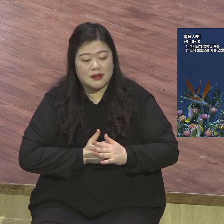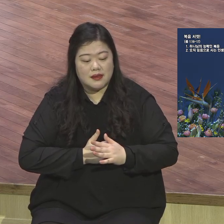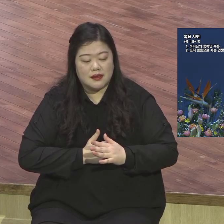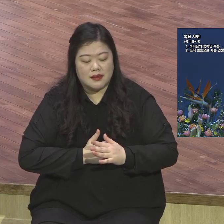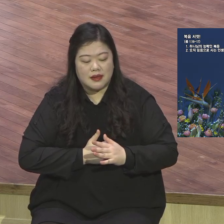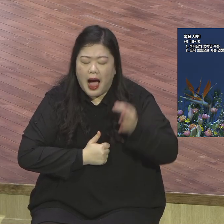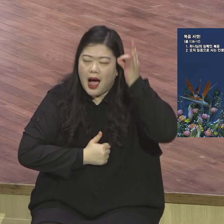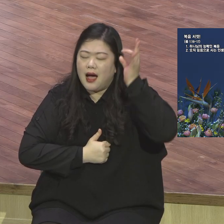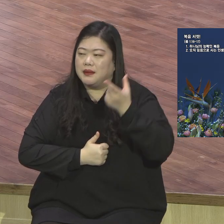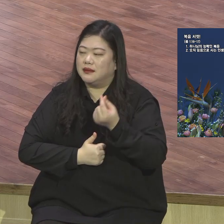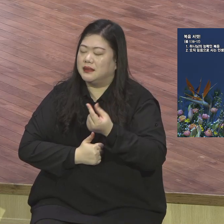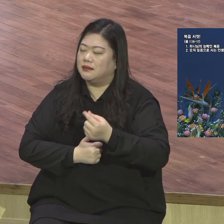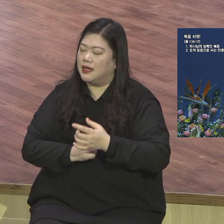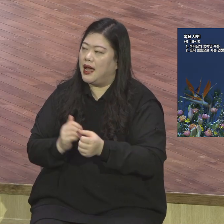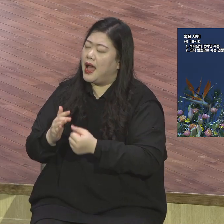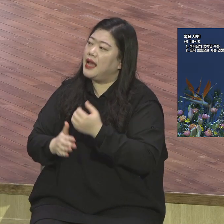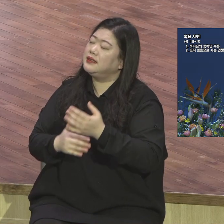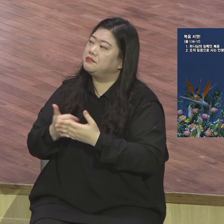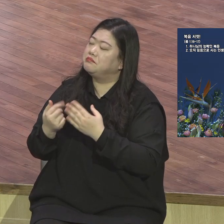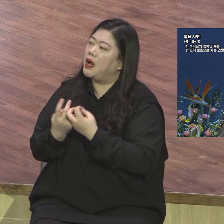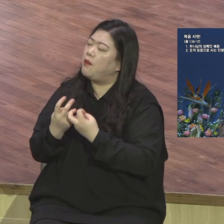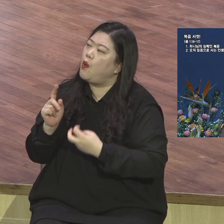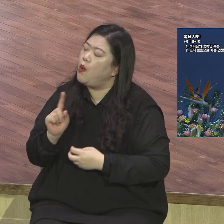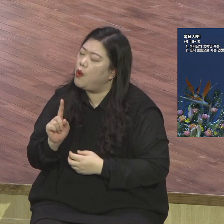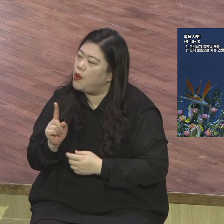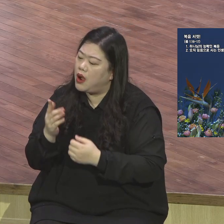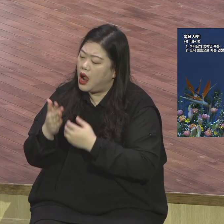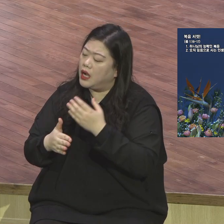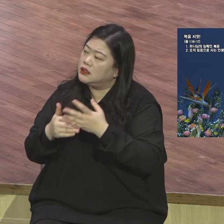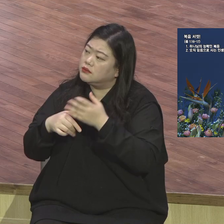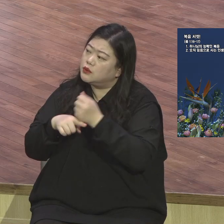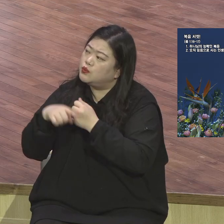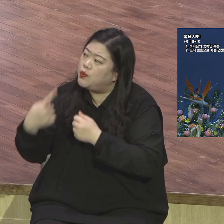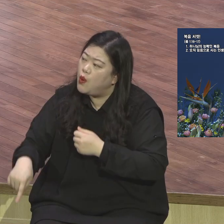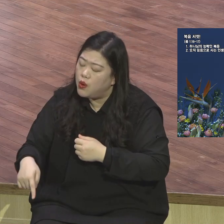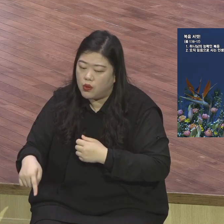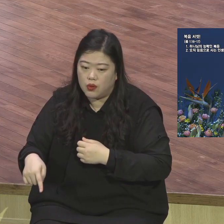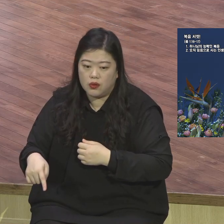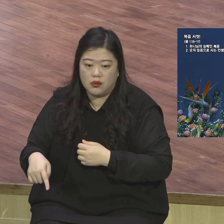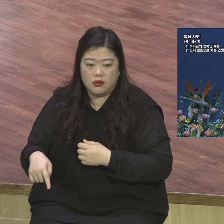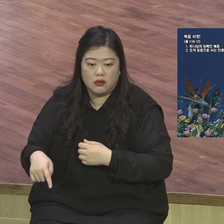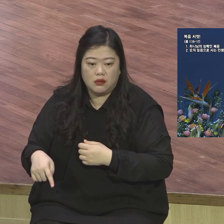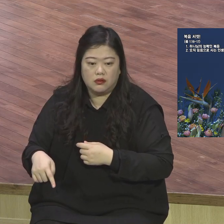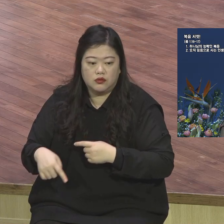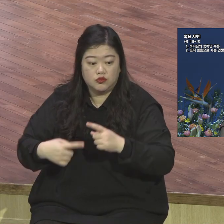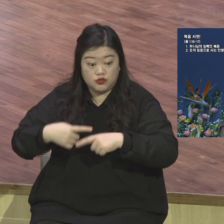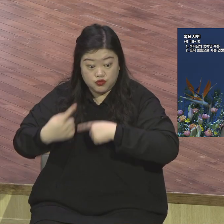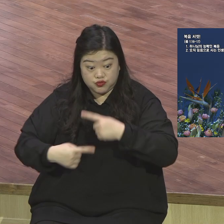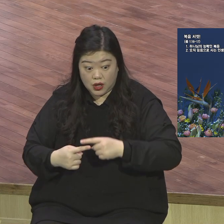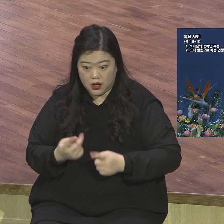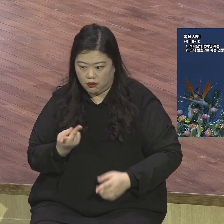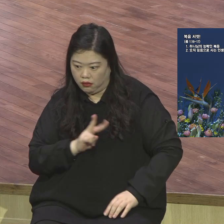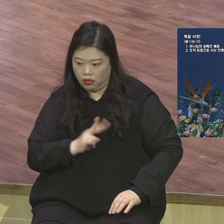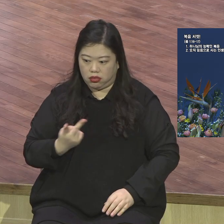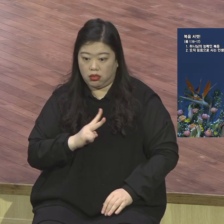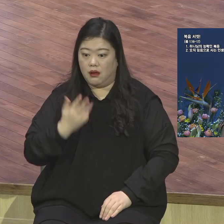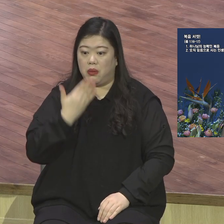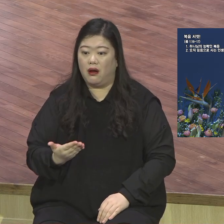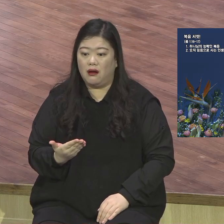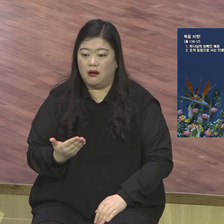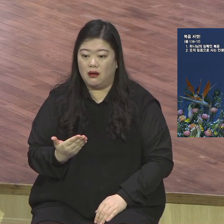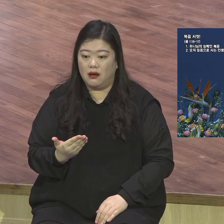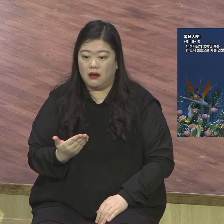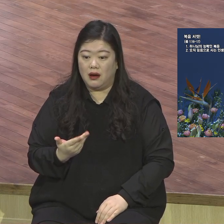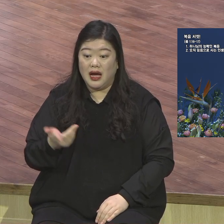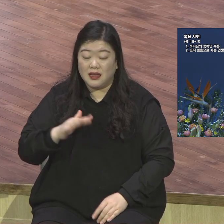가만 깨달아야죠. 아멘. 깨달아서 빨리 돌아와야 돼요. 복음으로. 영계 모든 성도들은 날마다 복음으로 참